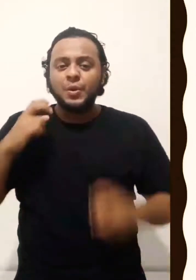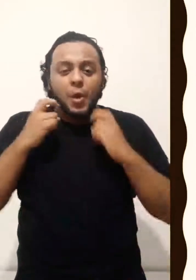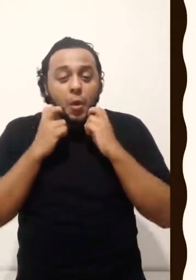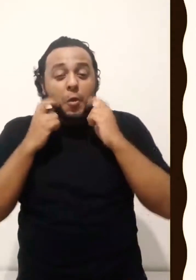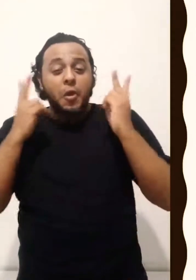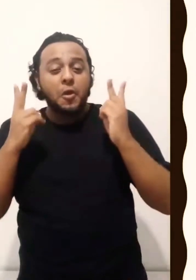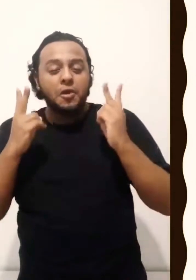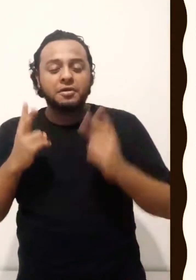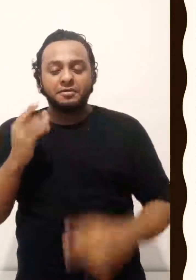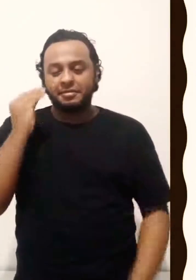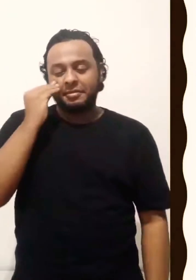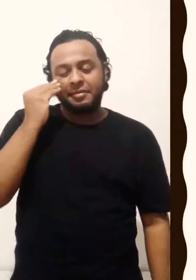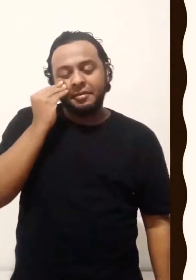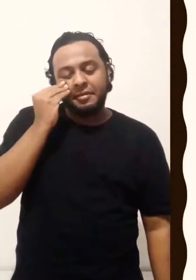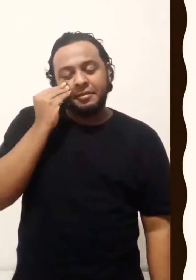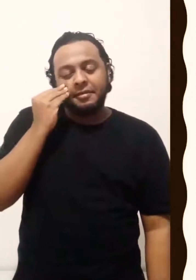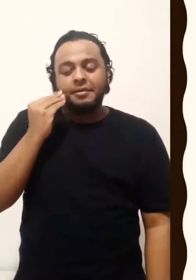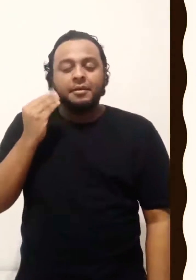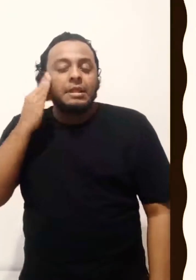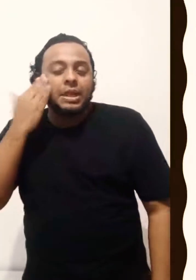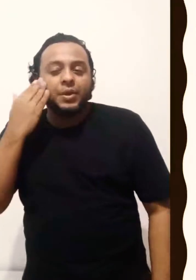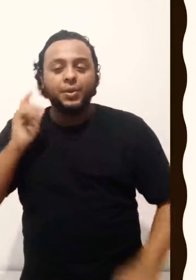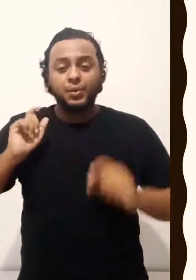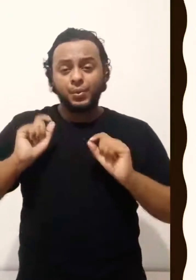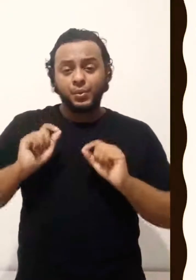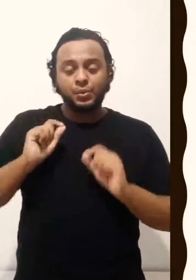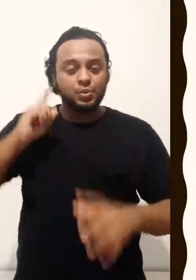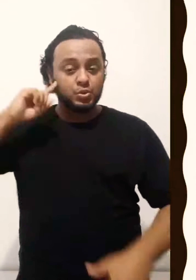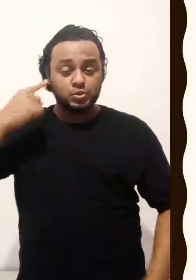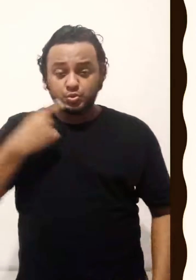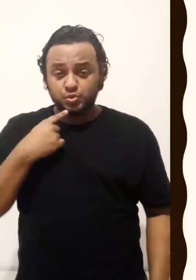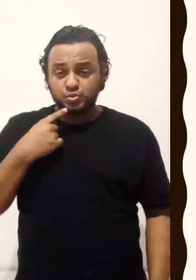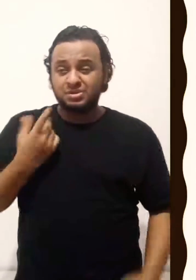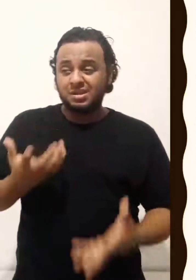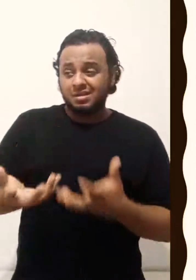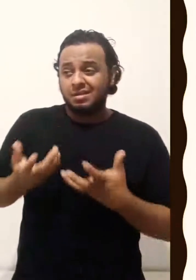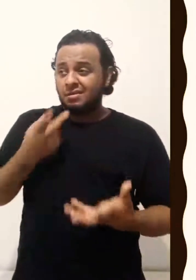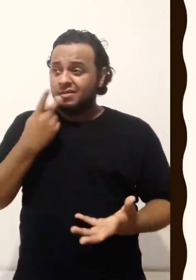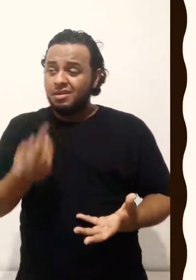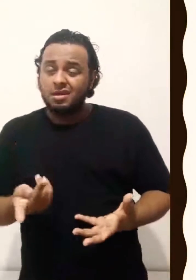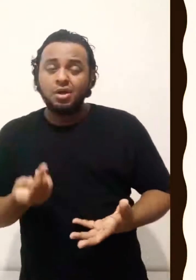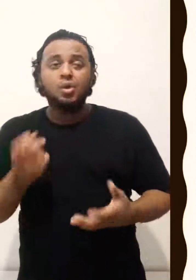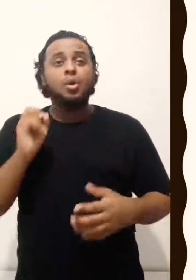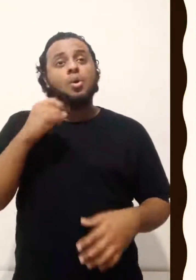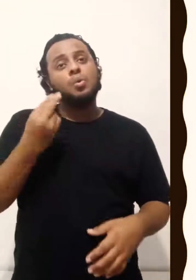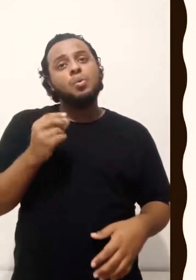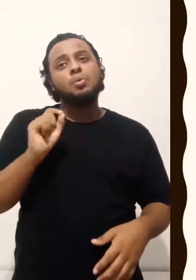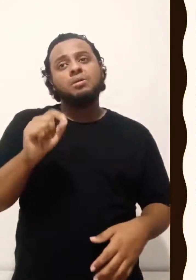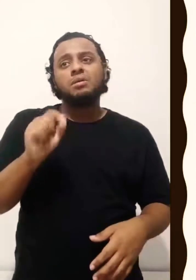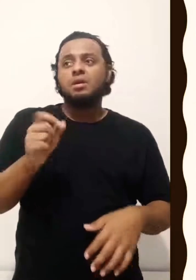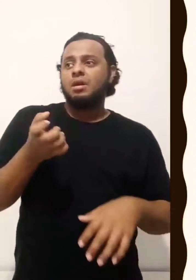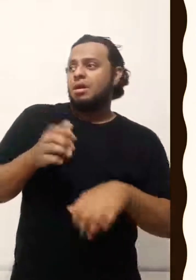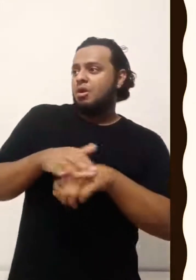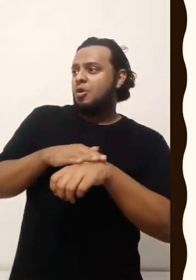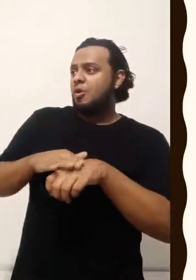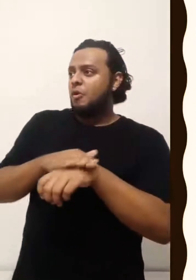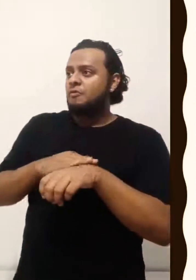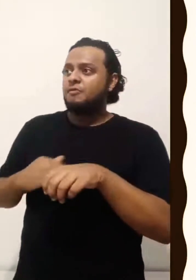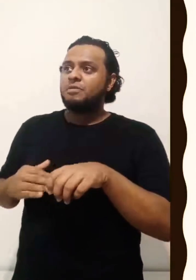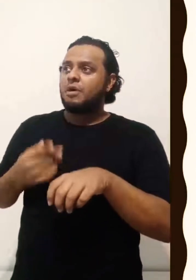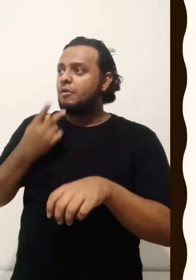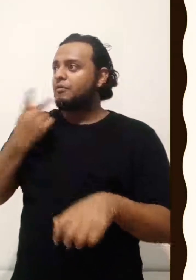tenha vergonha de tentar compreender o que o surdo está querendo falar, o que você está querendo falar